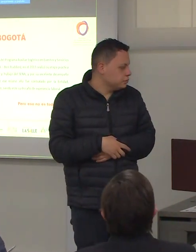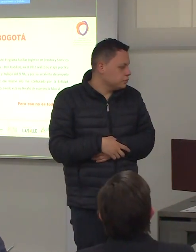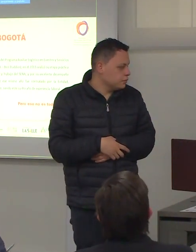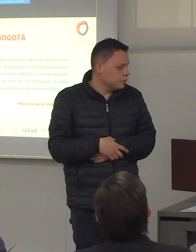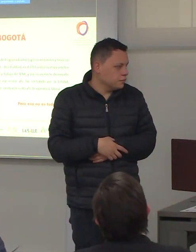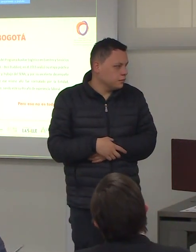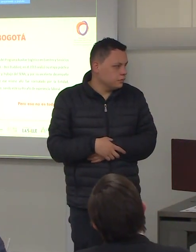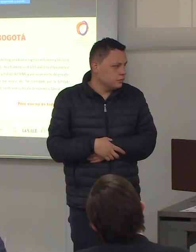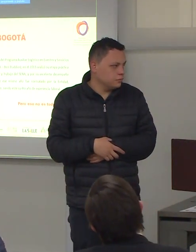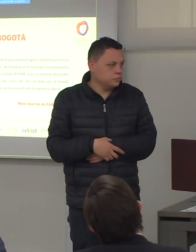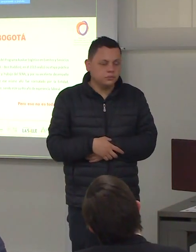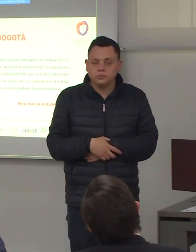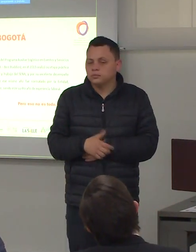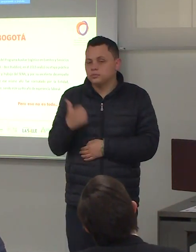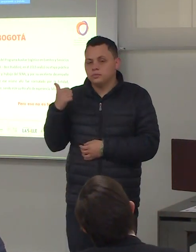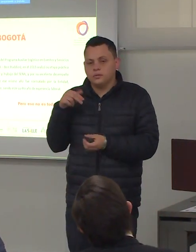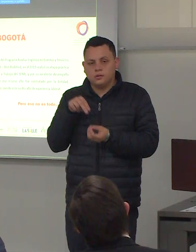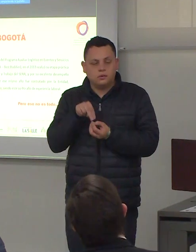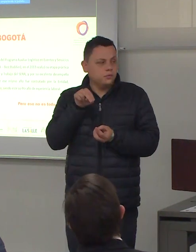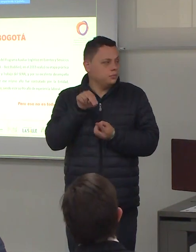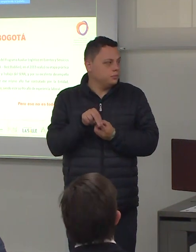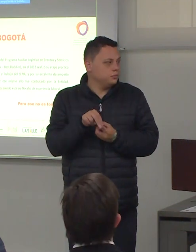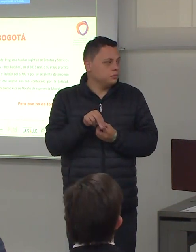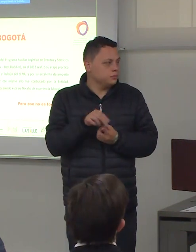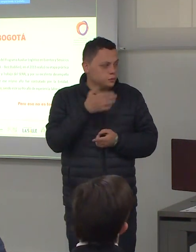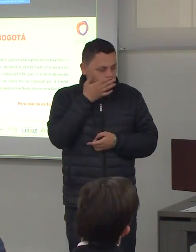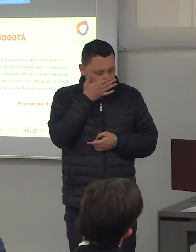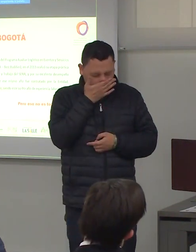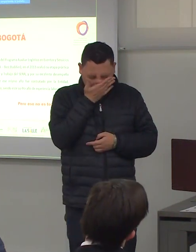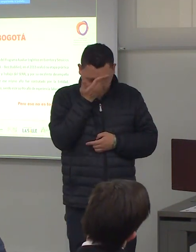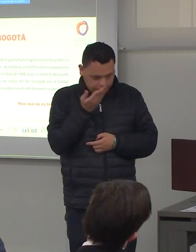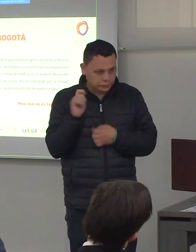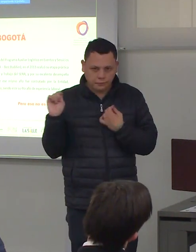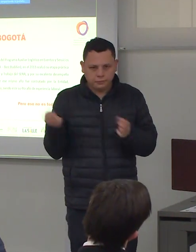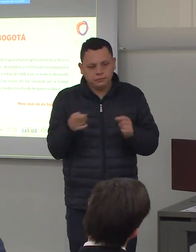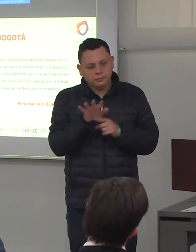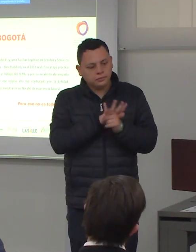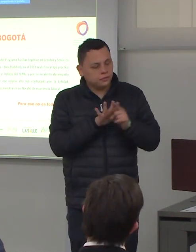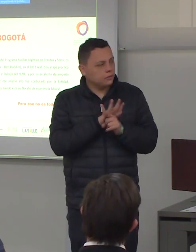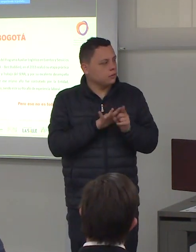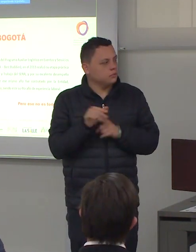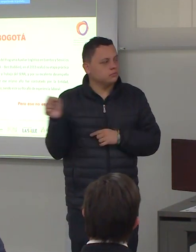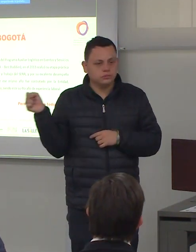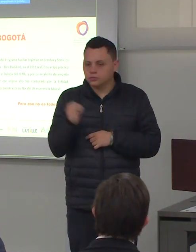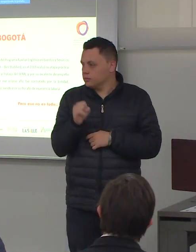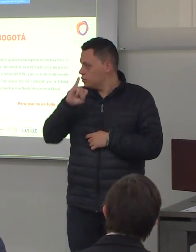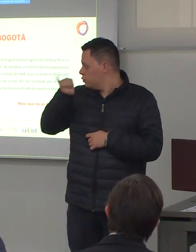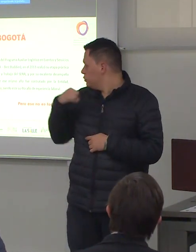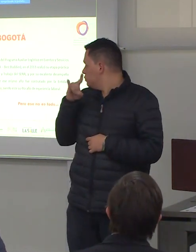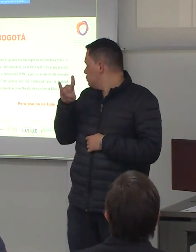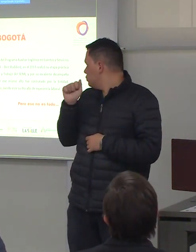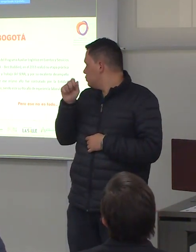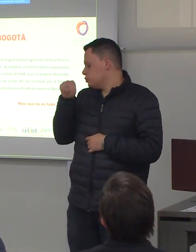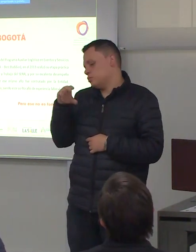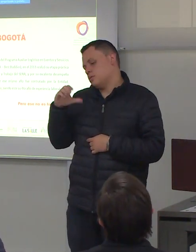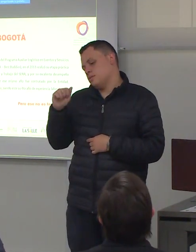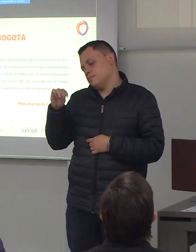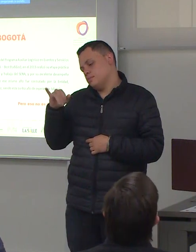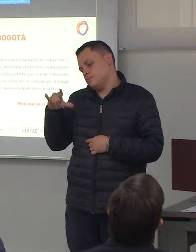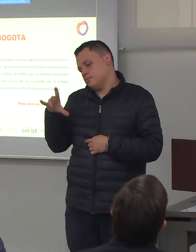Y este es uno de nuestros casos, pues no traje videos, pero traje a Juan Camilo. Juan Camilo Díaz es